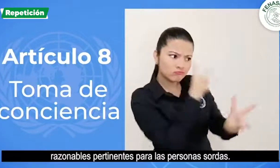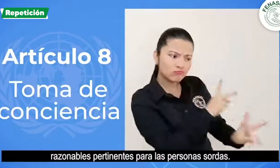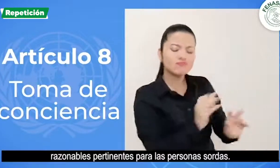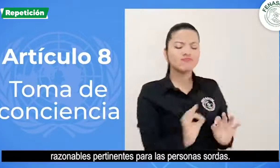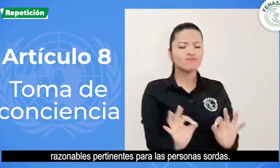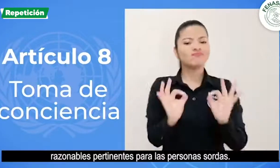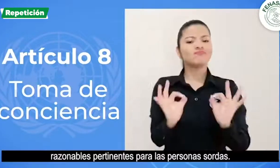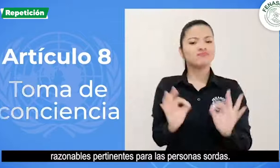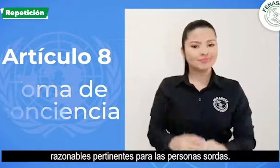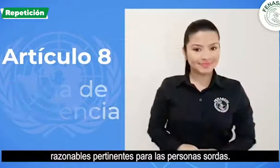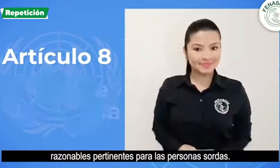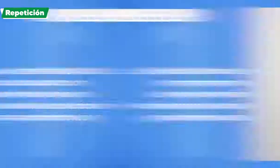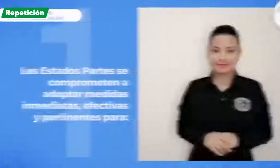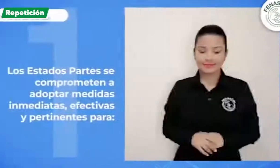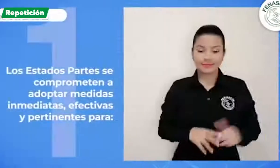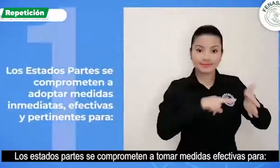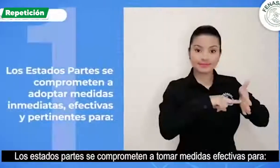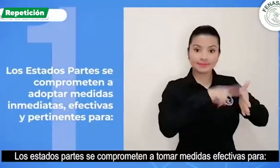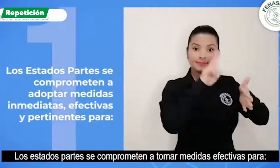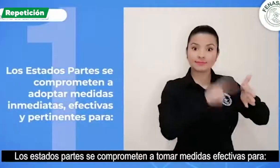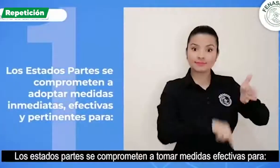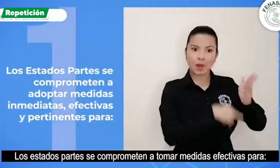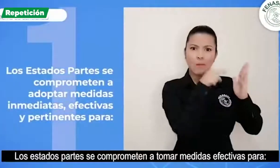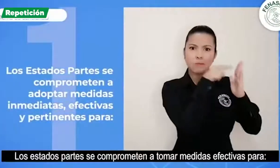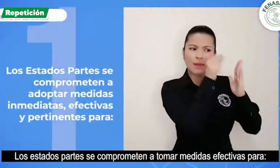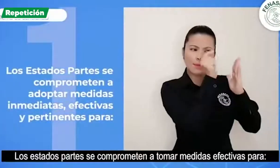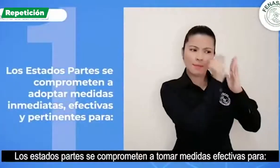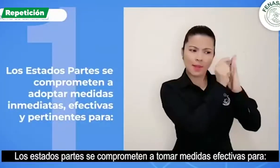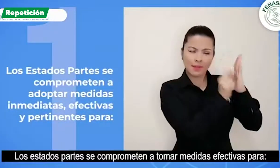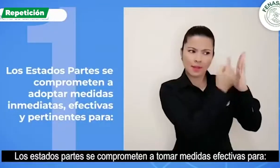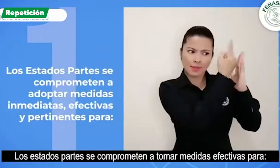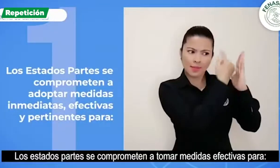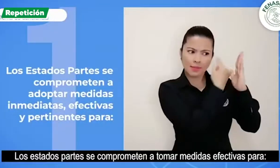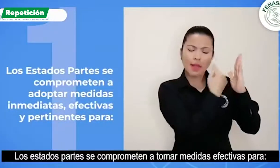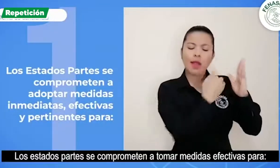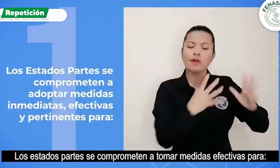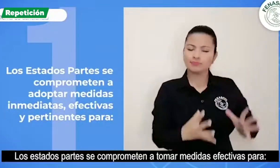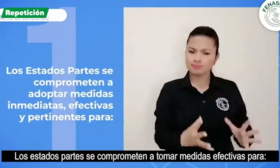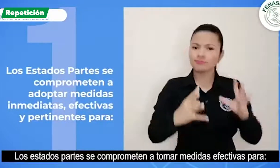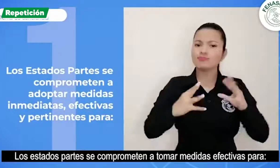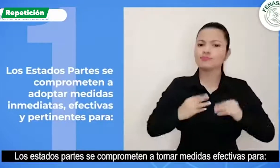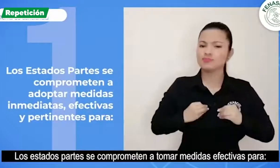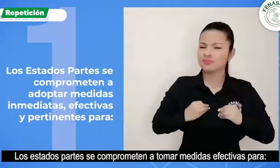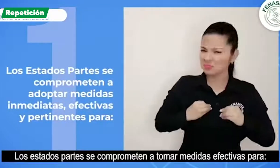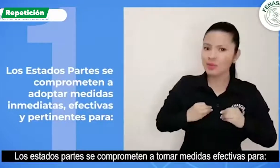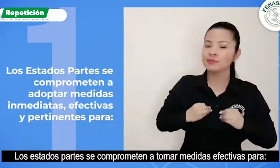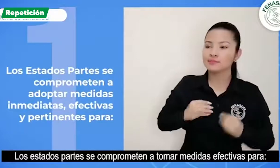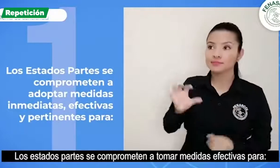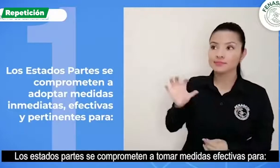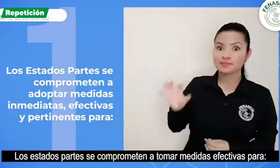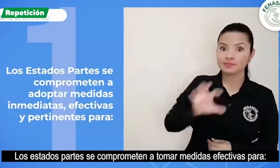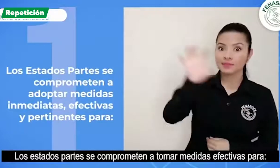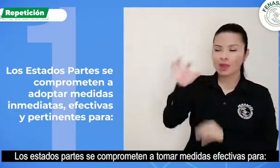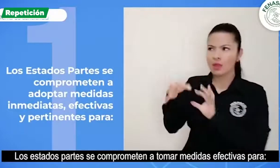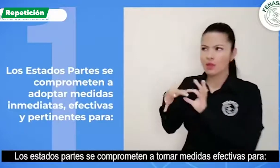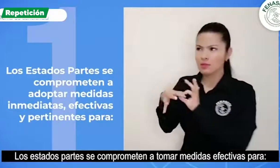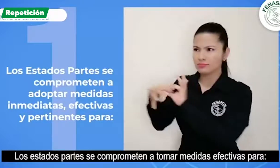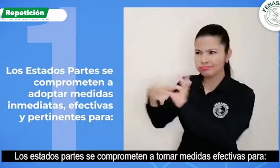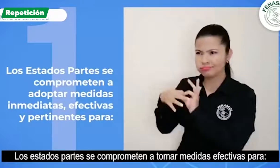Pertinentes Para las personas sordas Los estados Parte Se comprometen A tomar medidas Efectivas